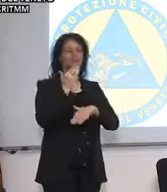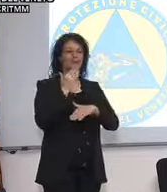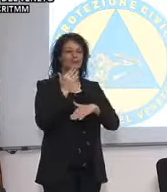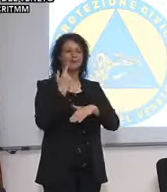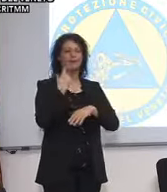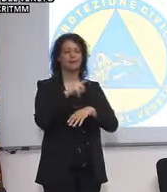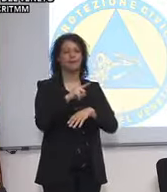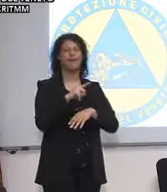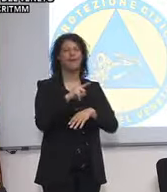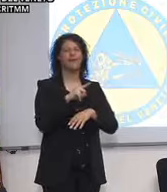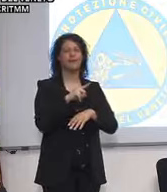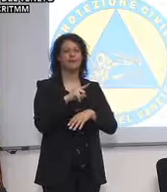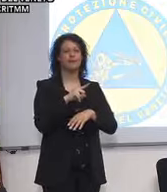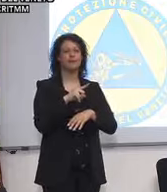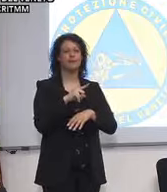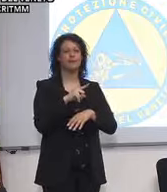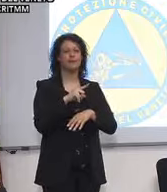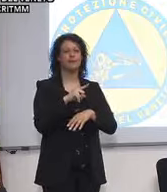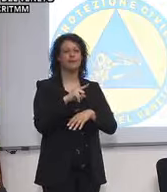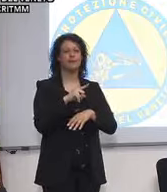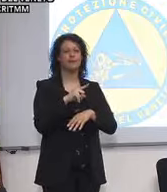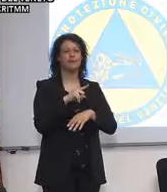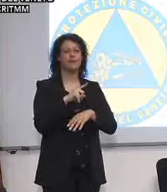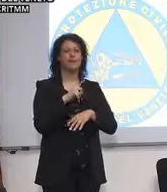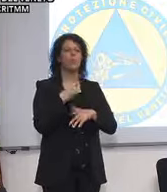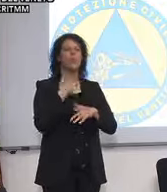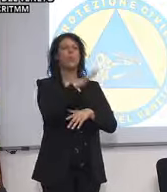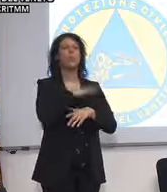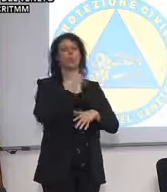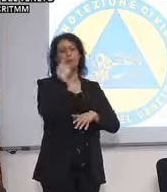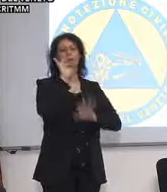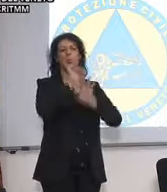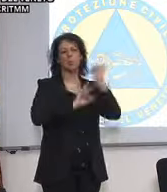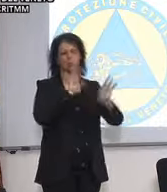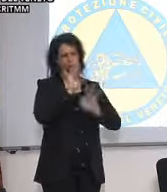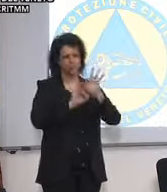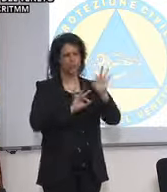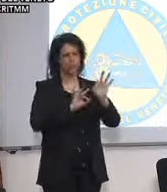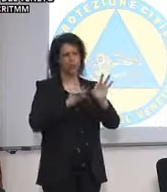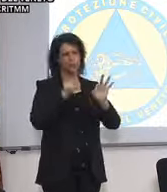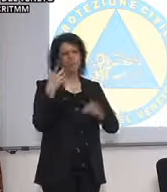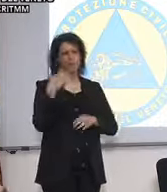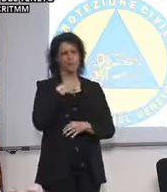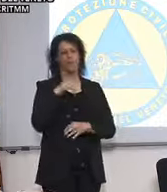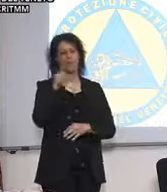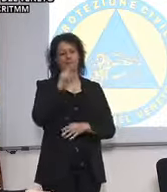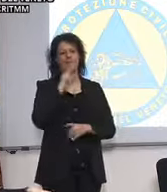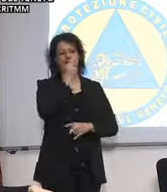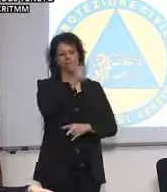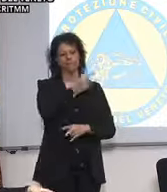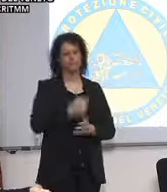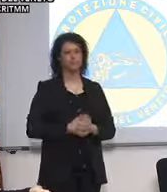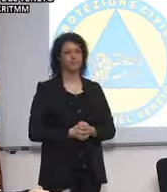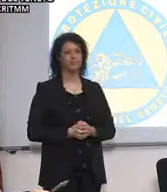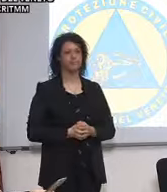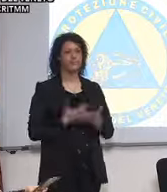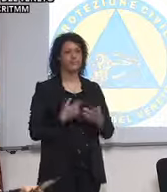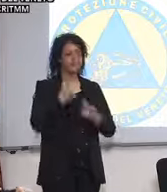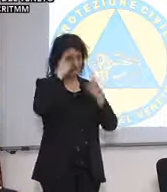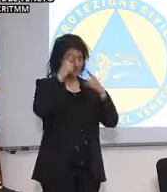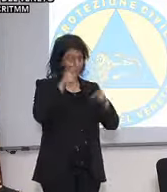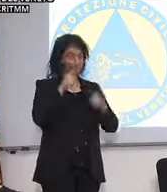accesso ai luoghi di cura, magari poi darò anche un aggiornamento su questo. Lì sapete che è stato